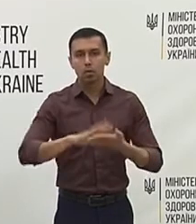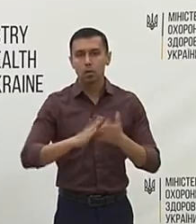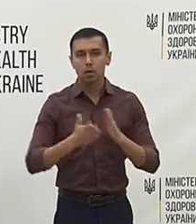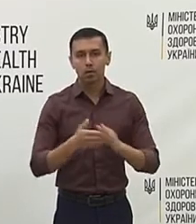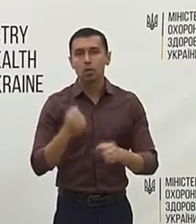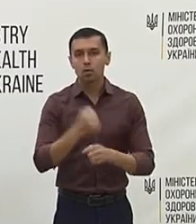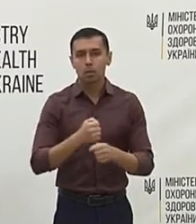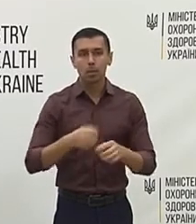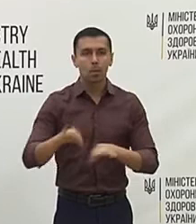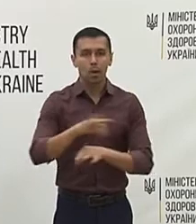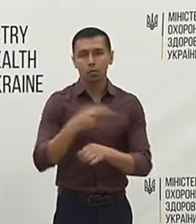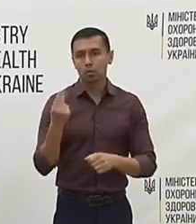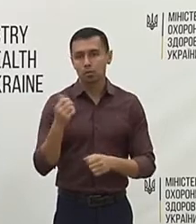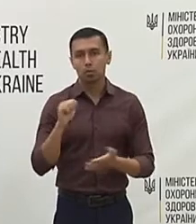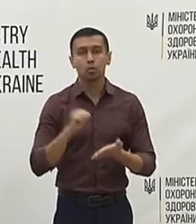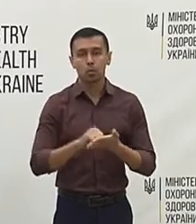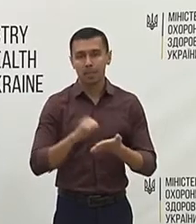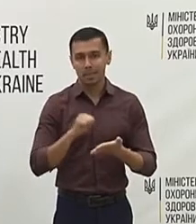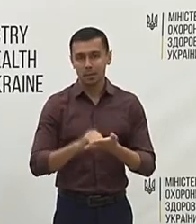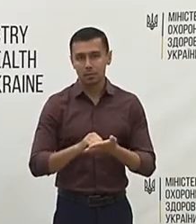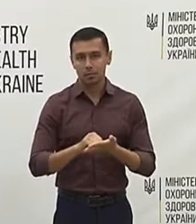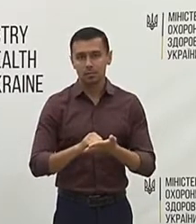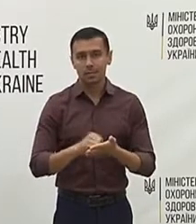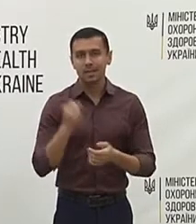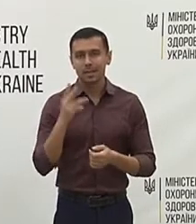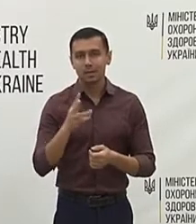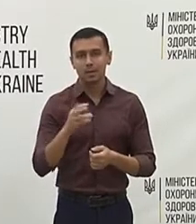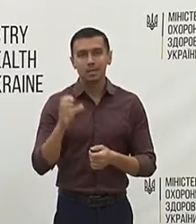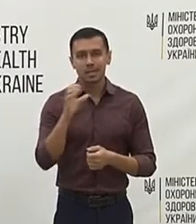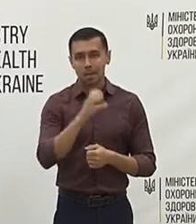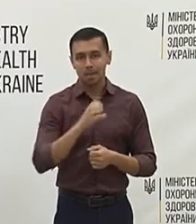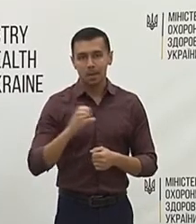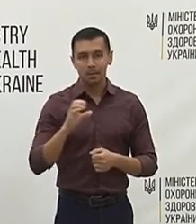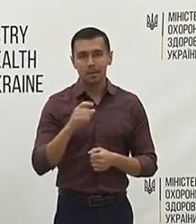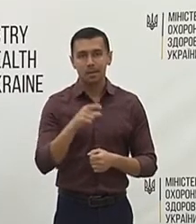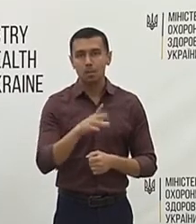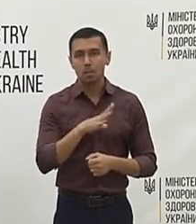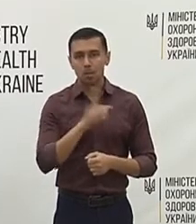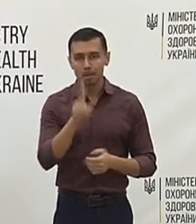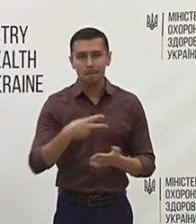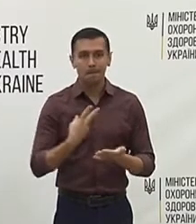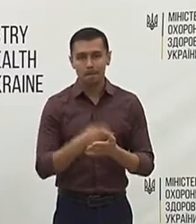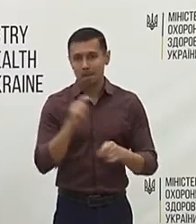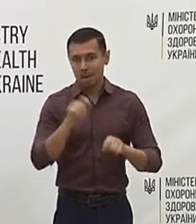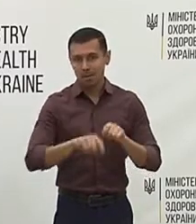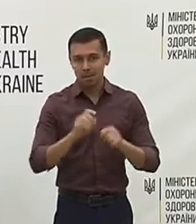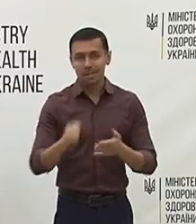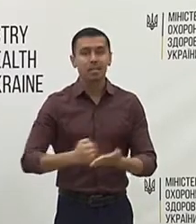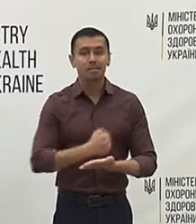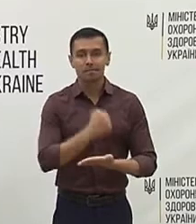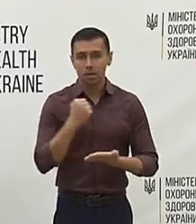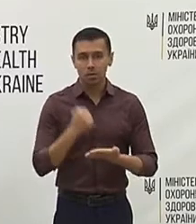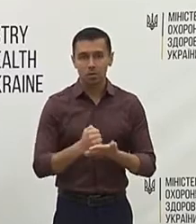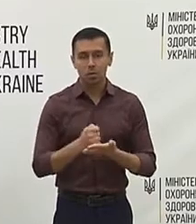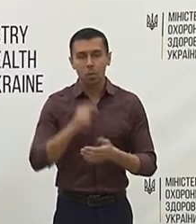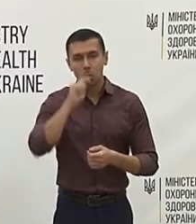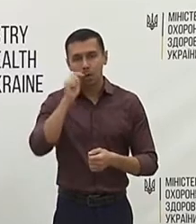і розроблено проєктно-кошторисну документацію. 13 серпня її було перевірено і затверджено